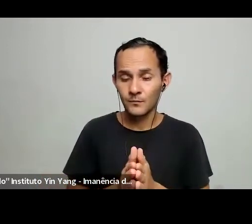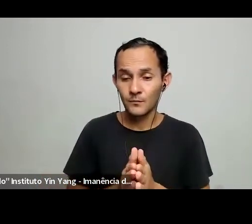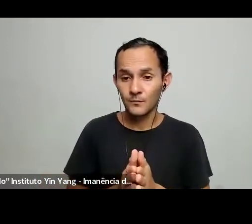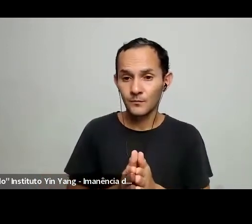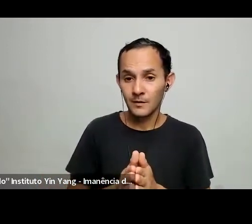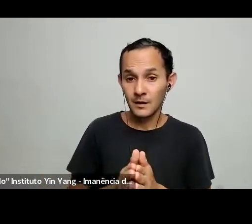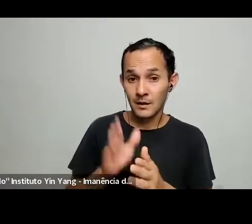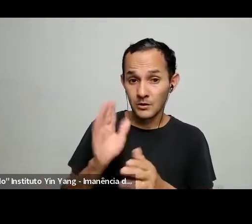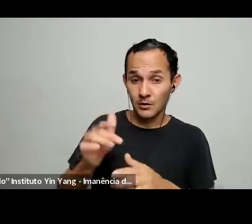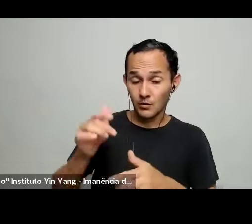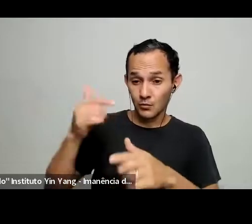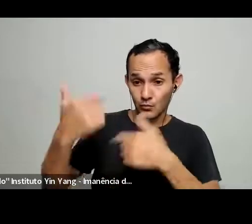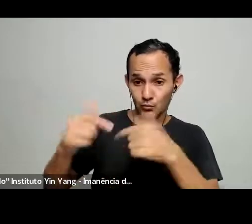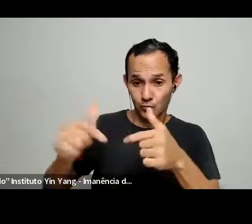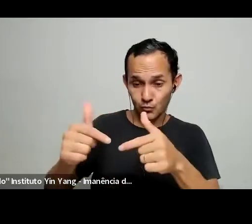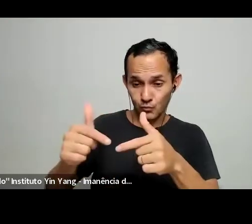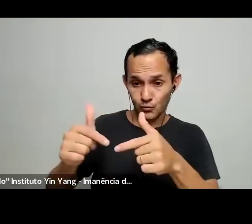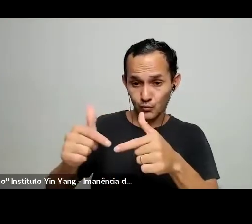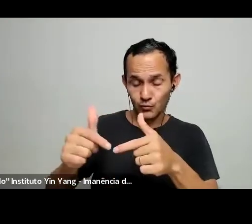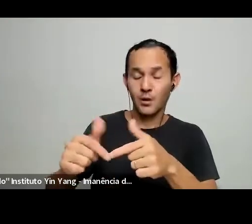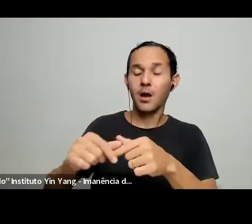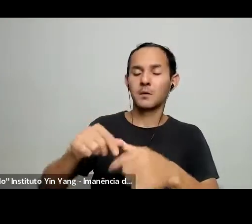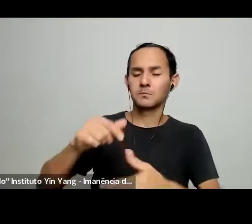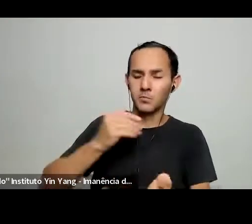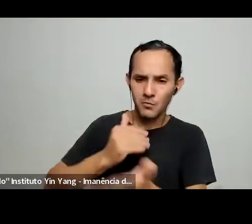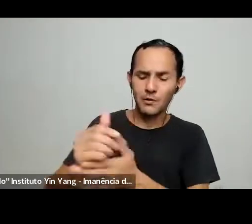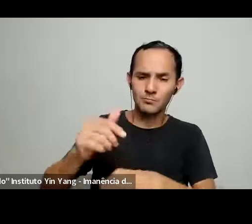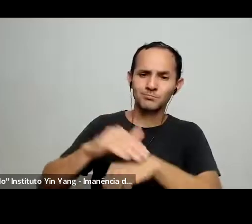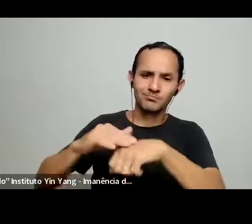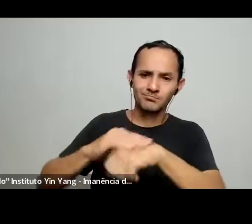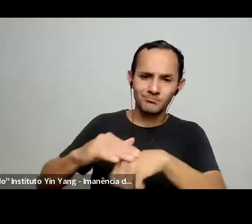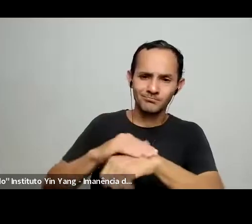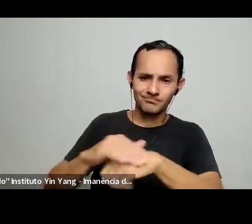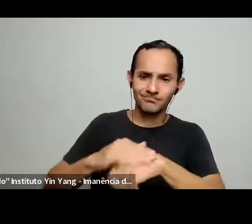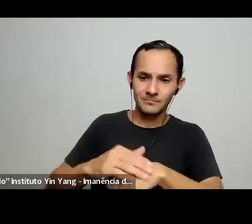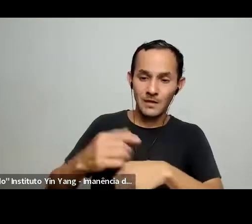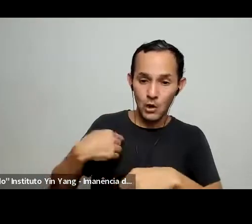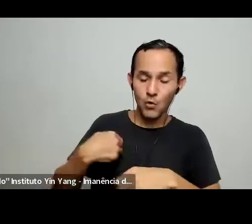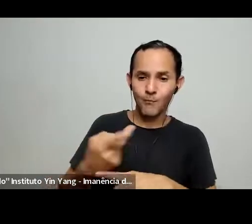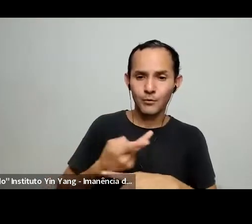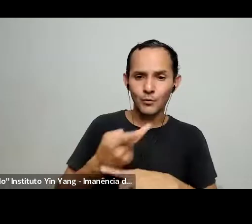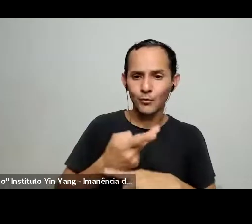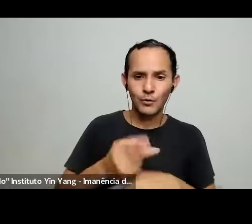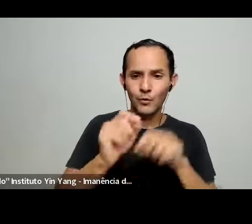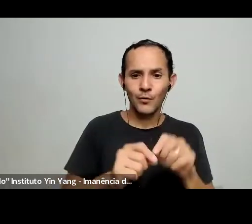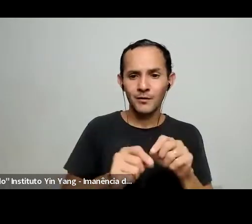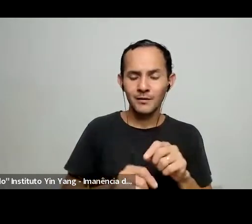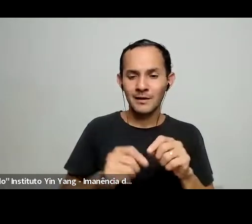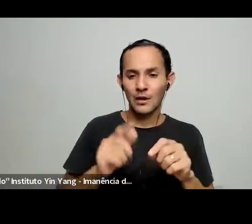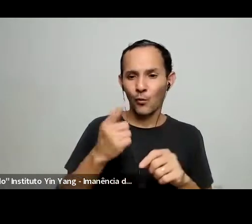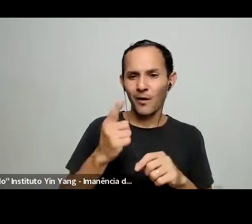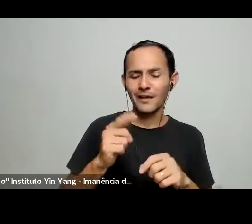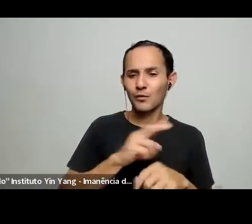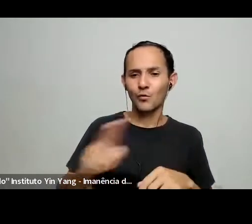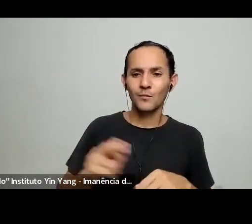depois desse movimento, né, que a gente criou, começou a conversar sobre isso, eu procurei Aqui em Goiás tem um hospital que